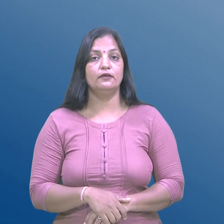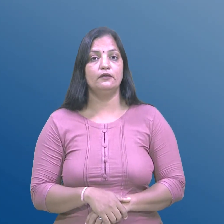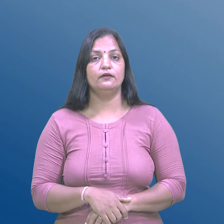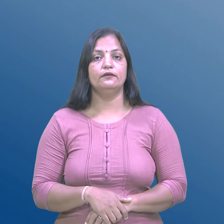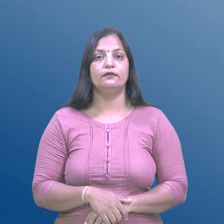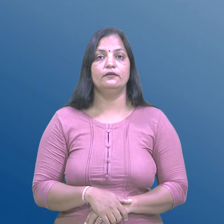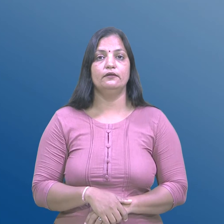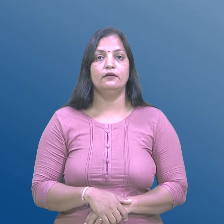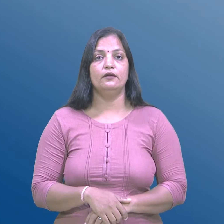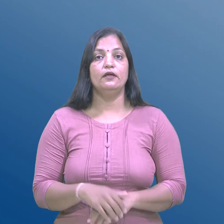એ